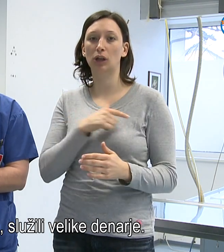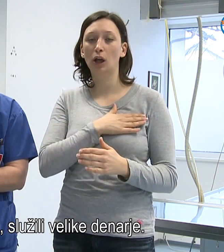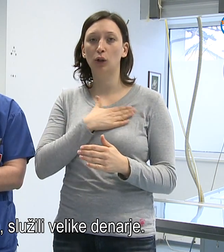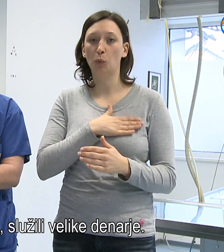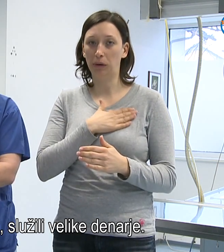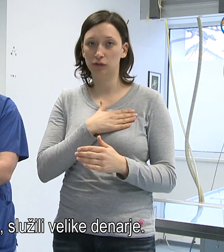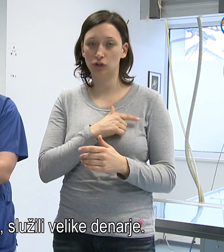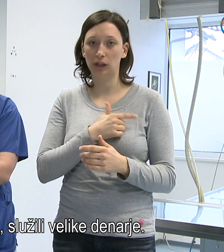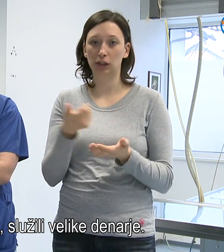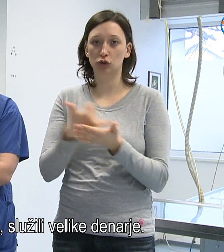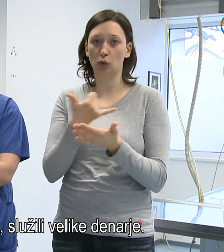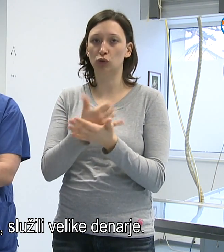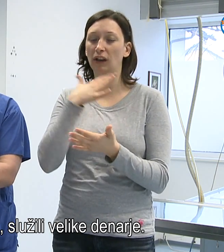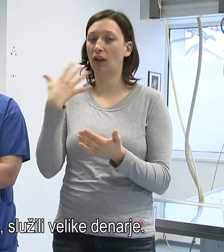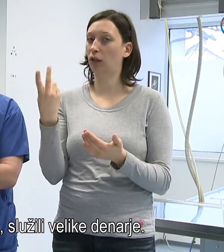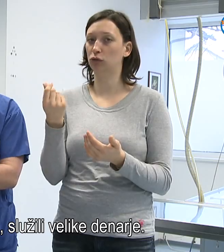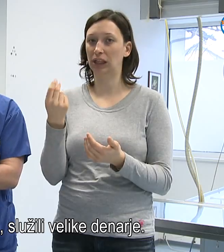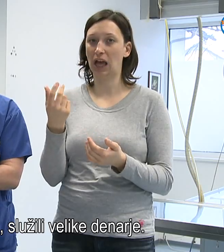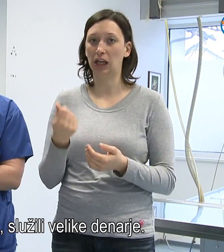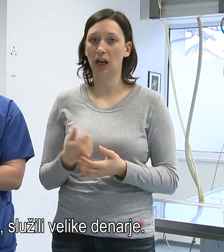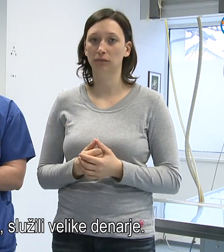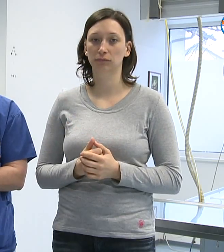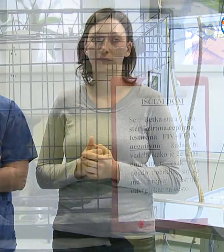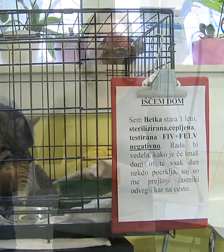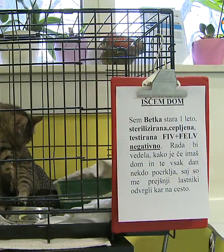ljubljenčka, služili velike denarje.